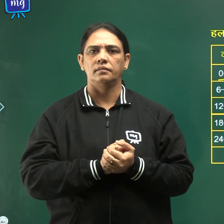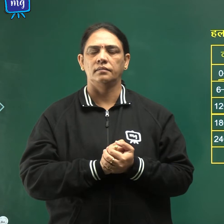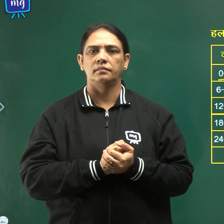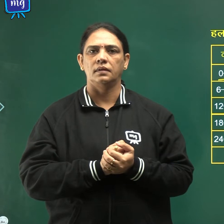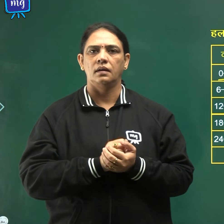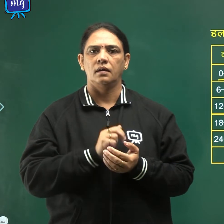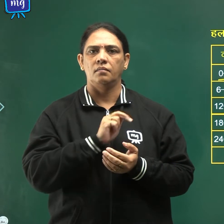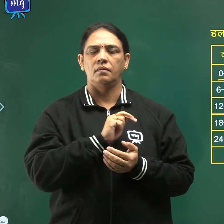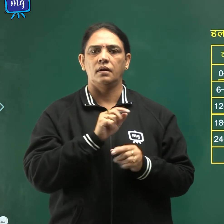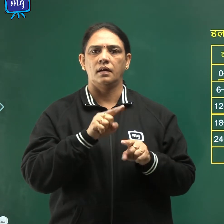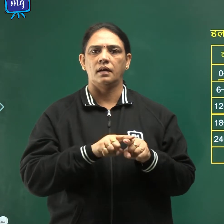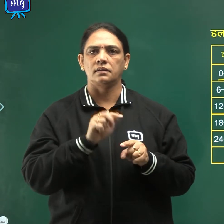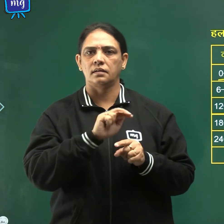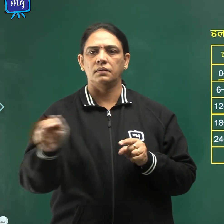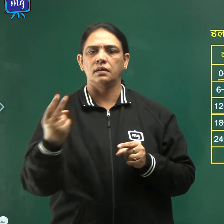मध्यमान